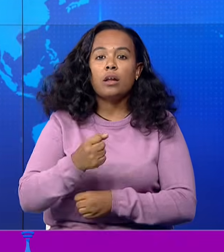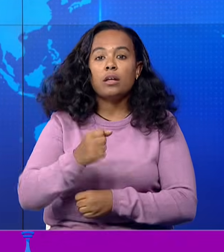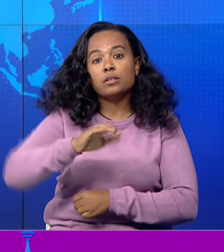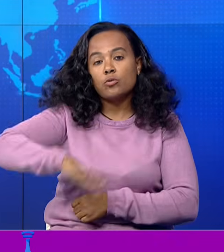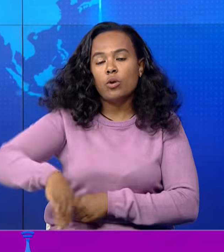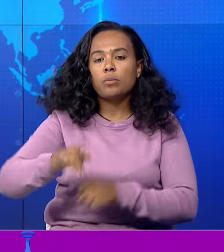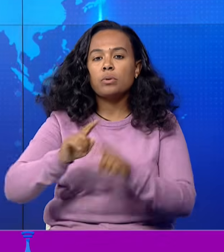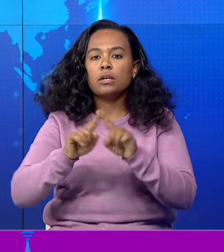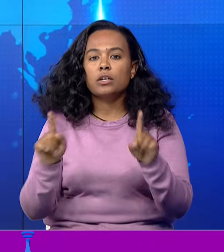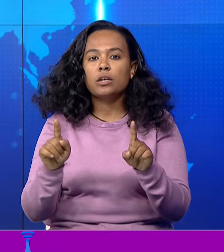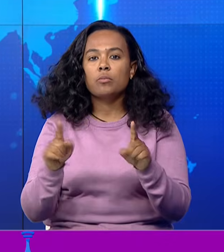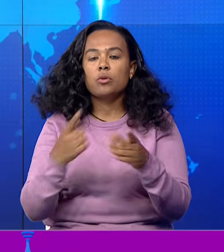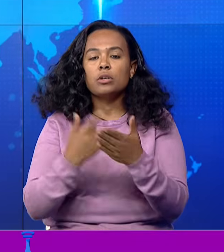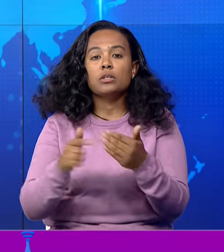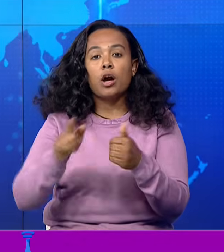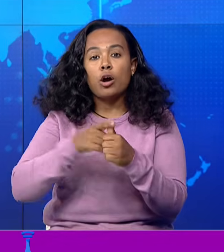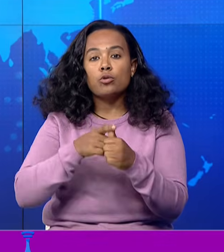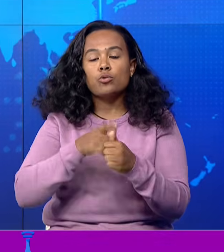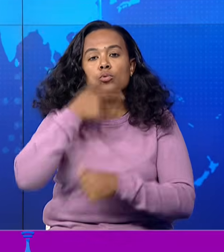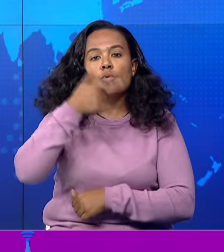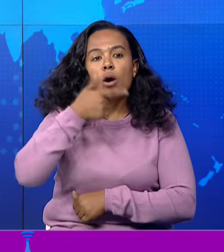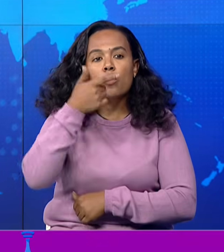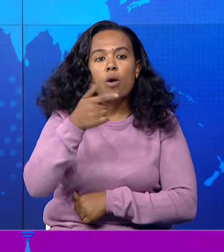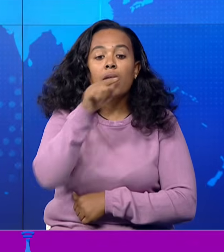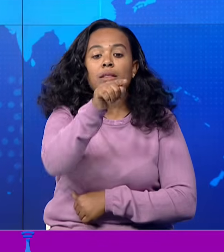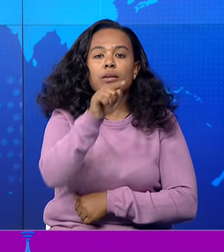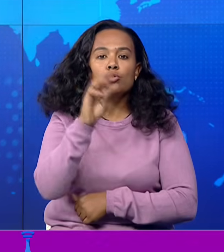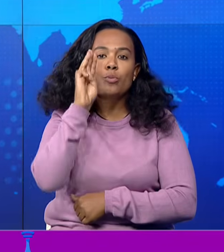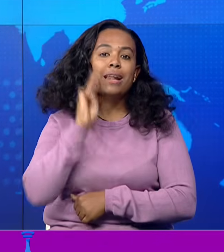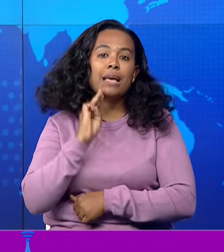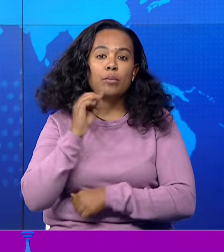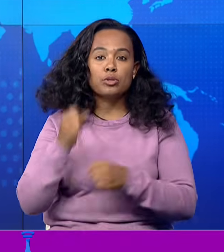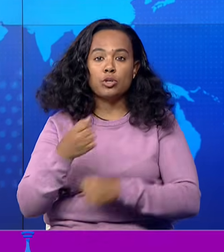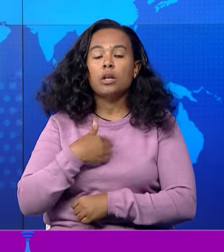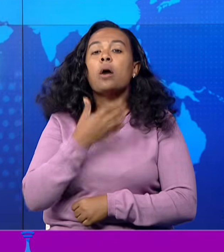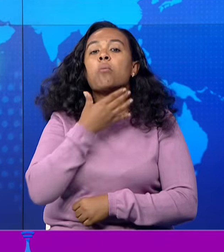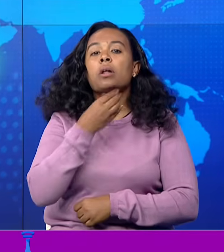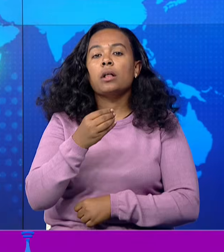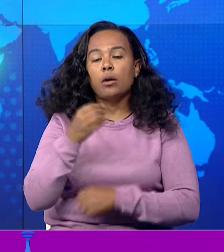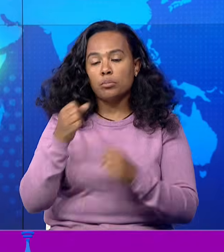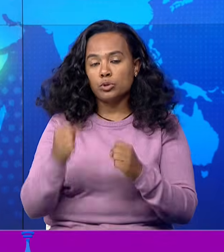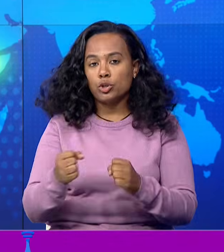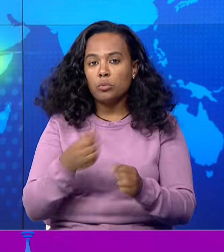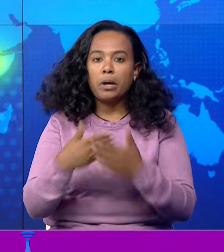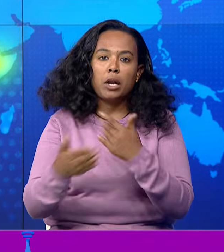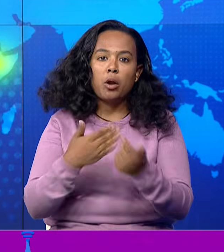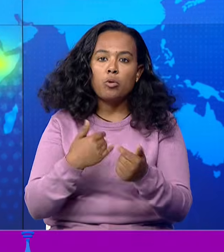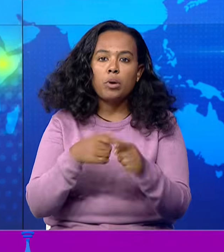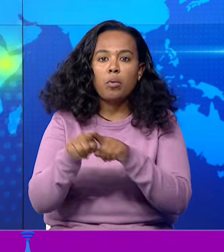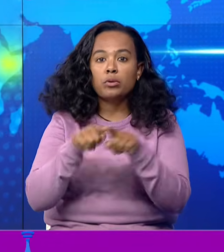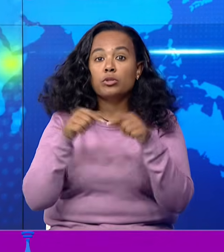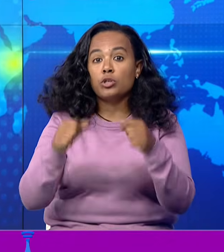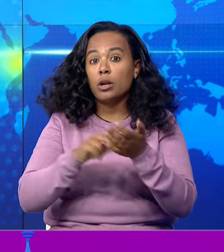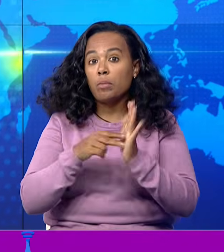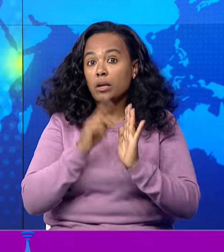ደግሞ እንግዲህ አንዱ ቋንቋ ለምሳሌ አንተ ሶማሊኛ ብችል እኔ አማርኛ ብችል በቀላሉ መግባባት ይቻላል ማለት